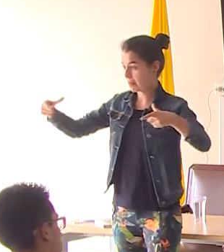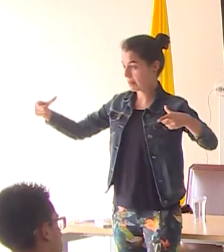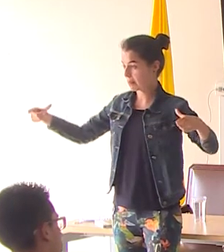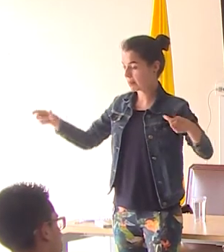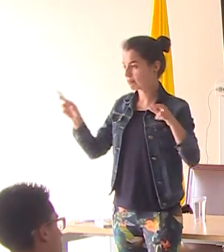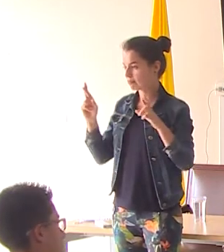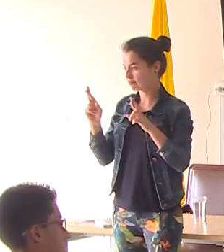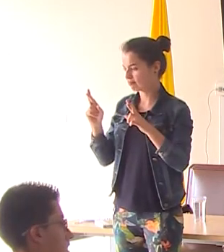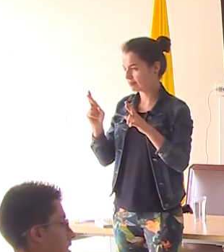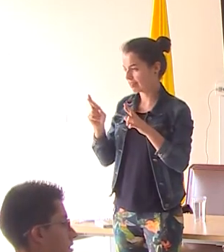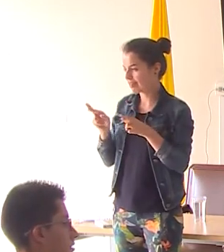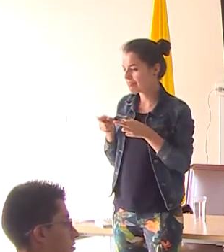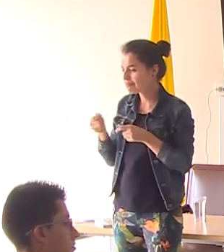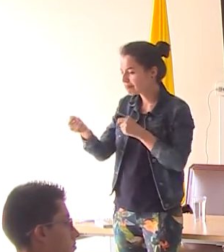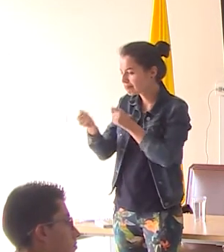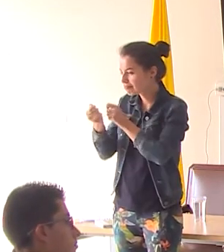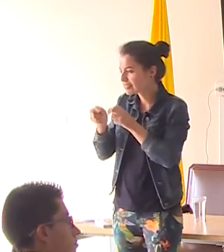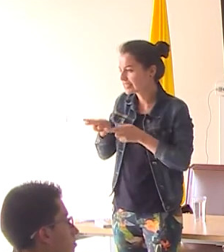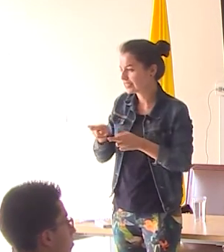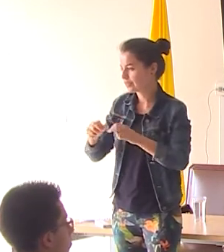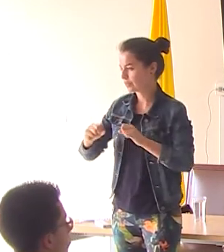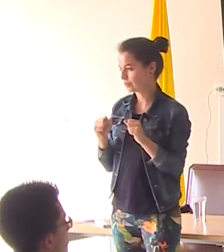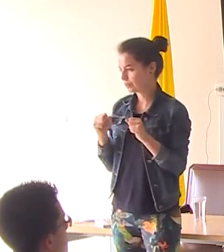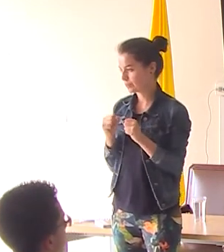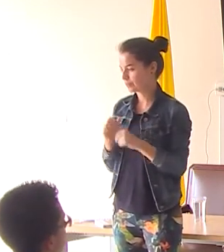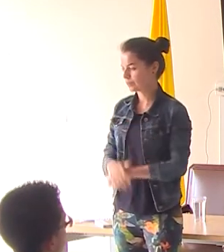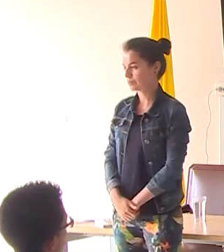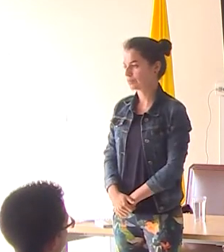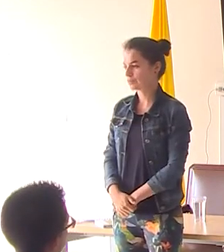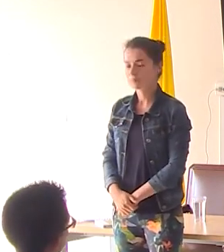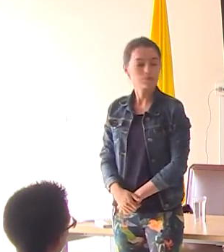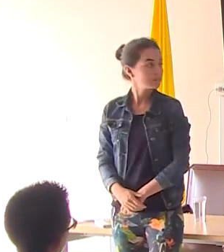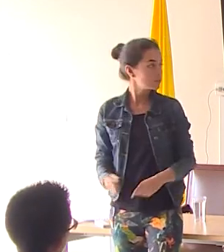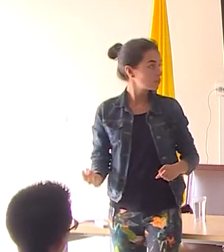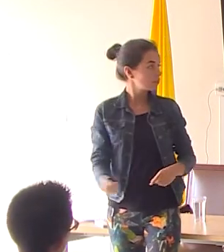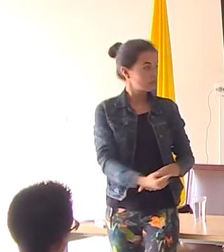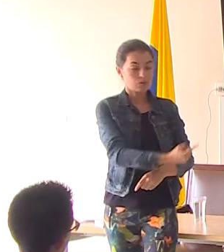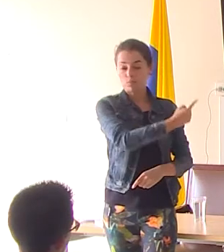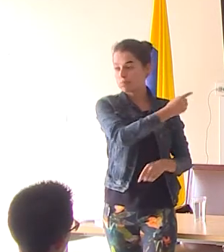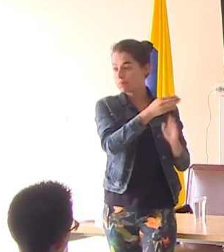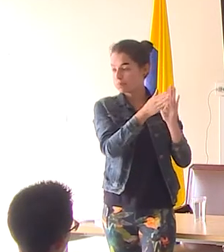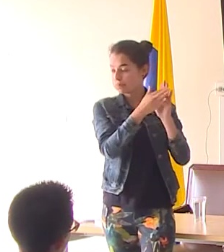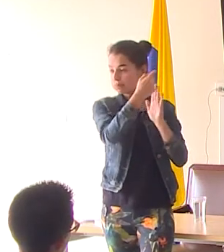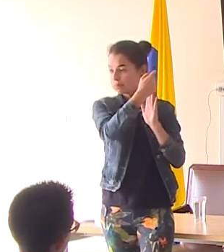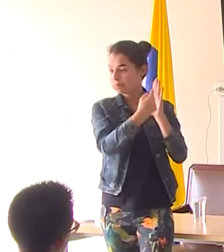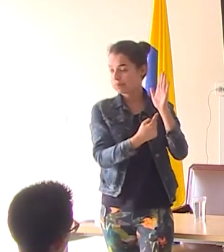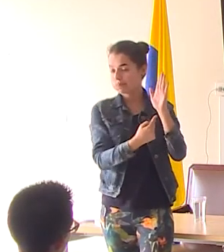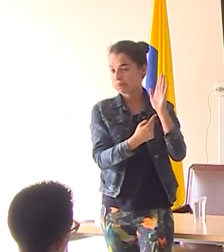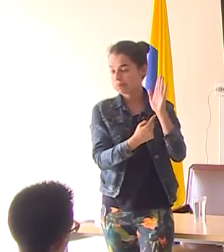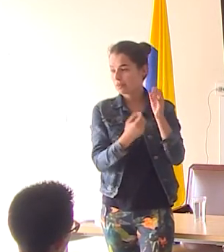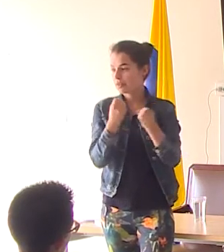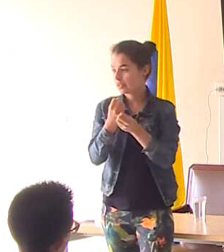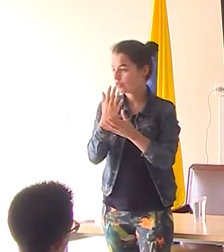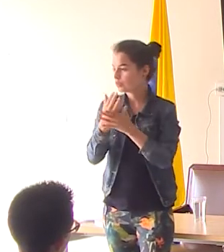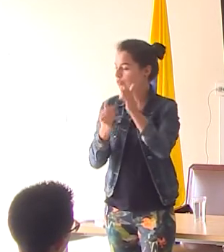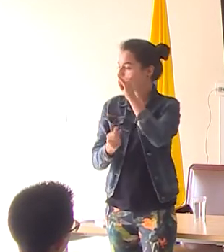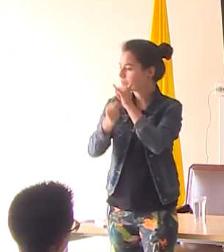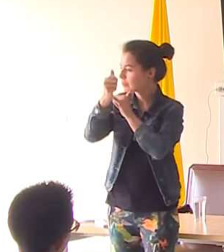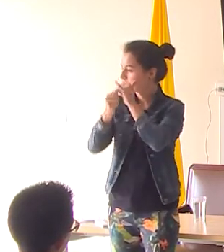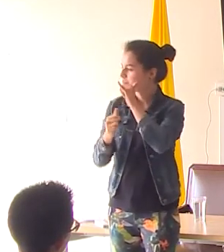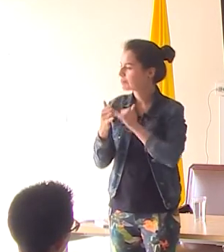sobre el eje el río bogotá que tenemos en esta digamos cuál es la estructura económica de este territorio